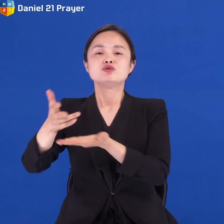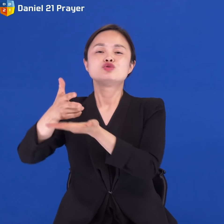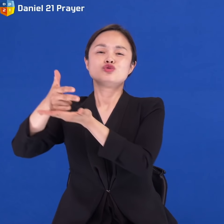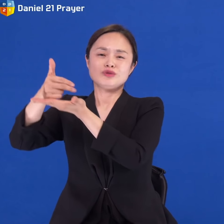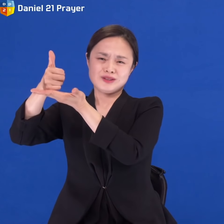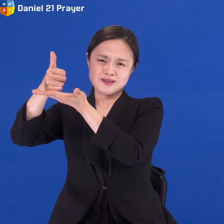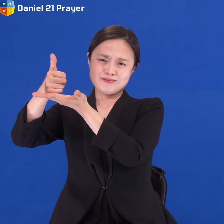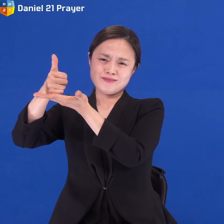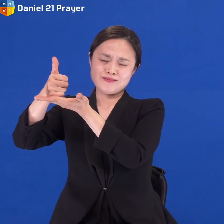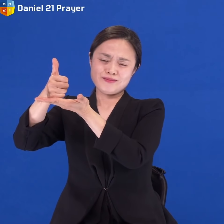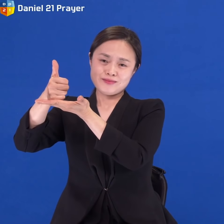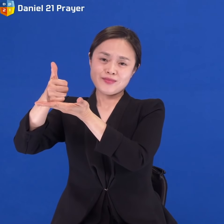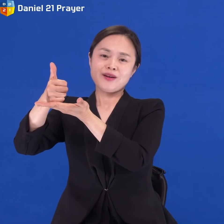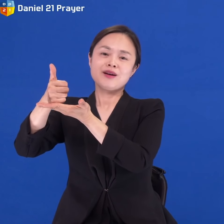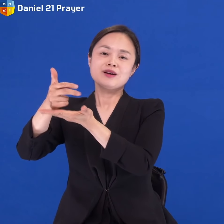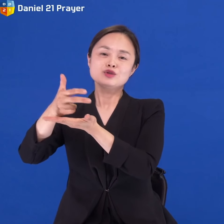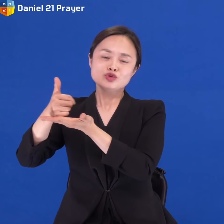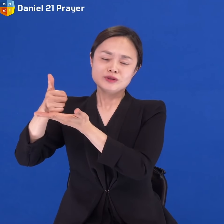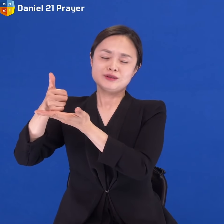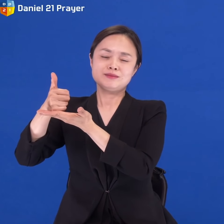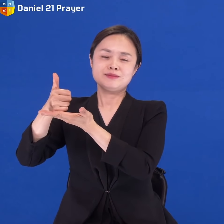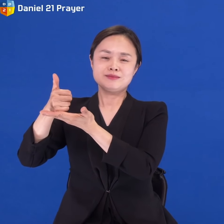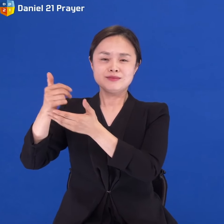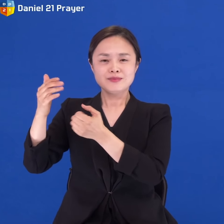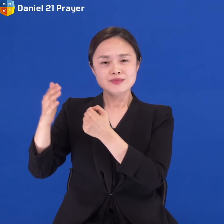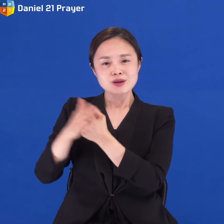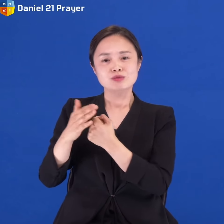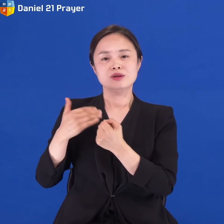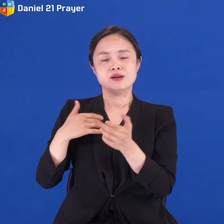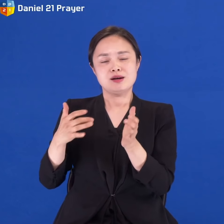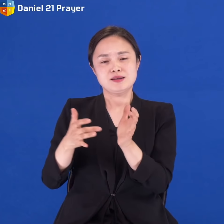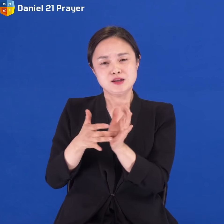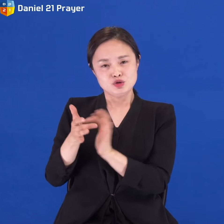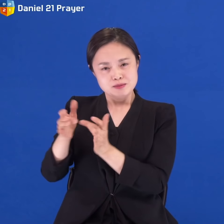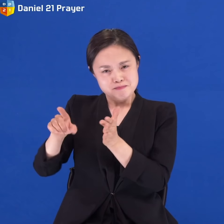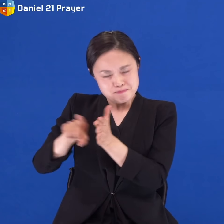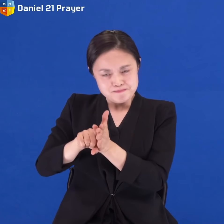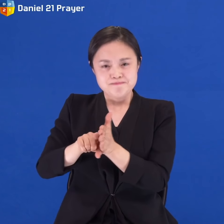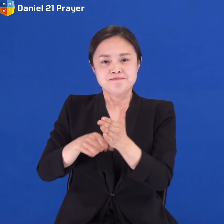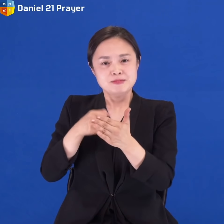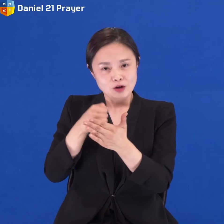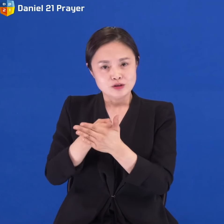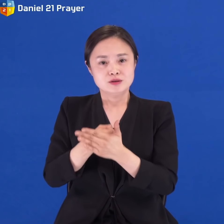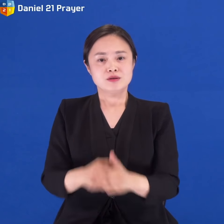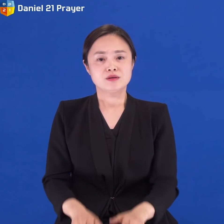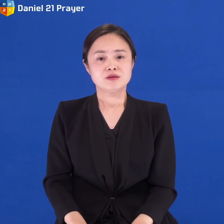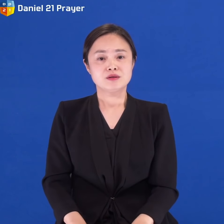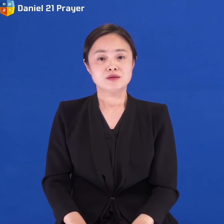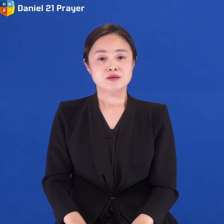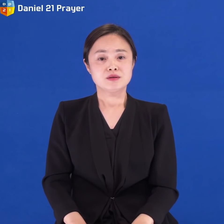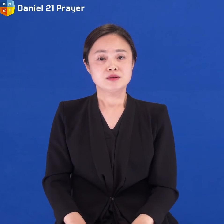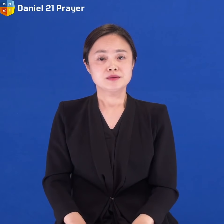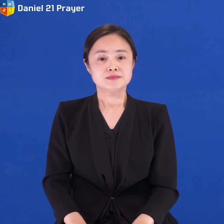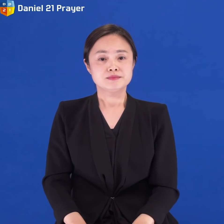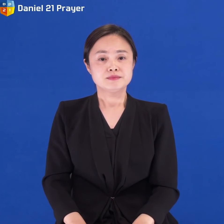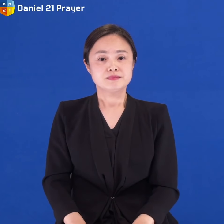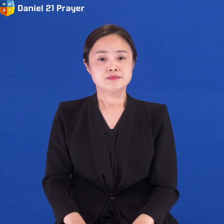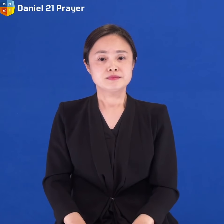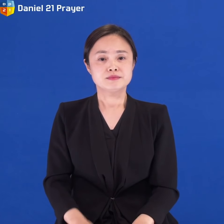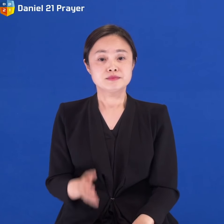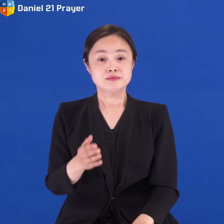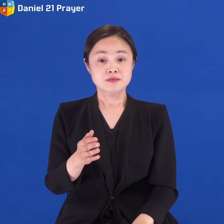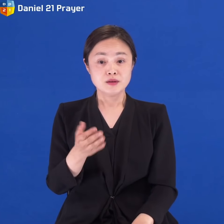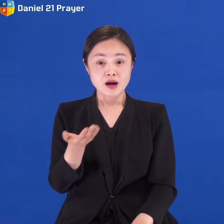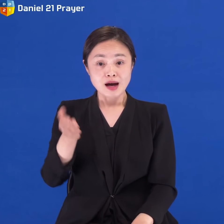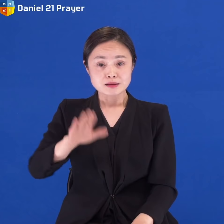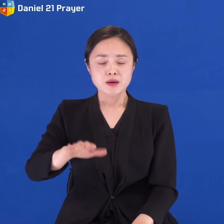없으니까, 말씀이 육신이 되지 않으니까 또 5가지 중독이 잦아드나 싶으면